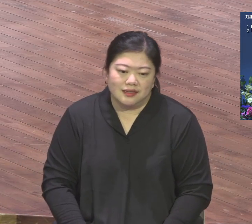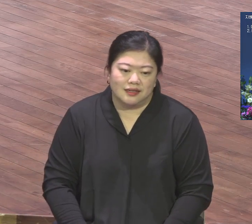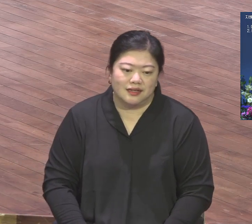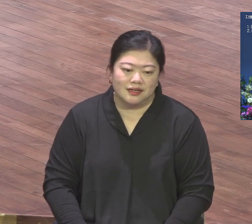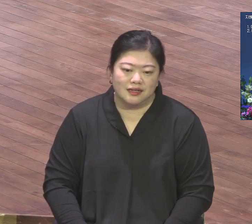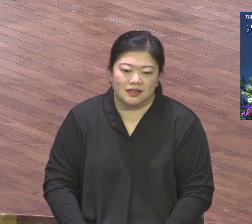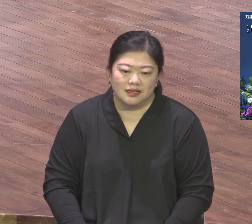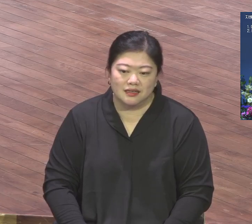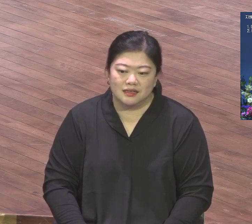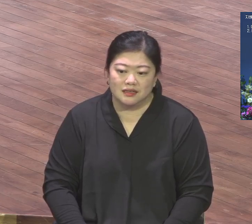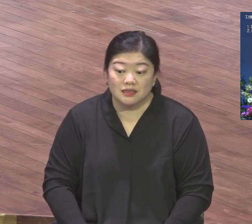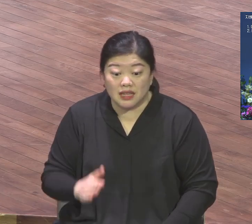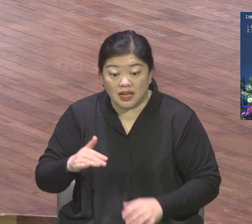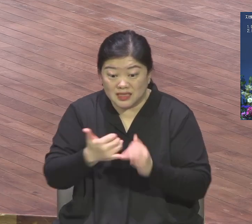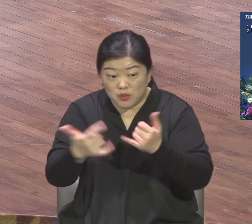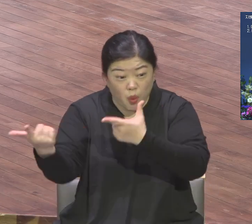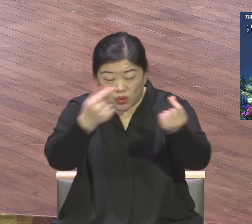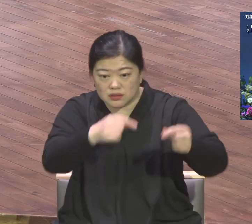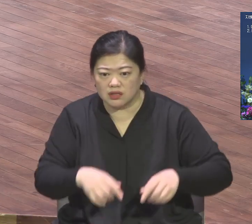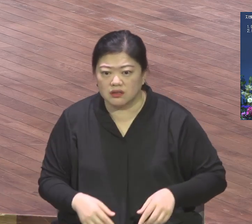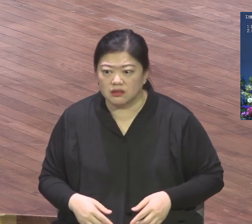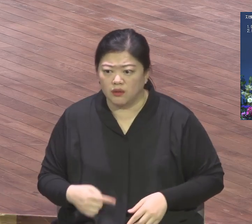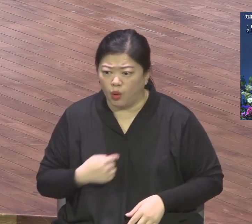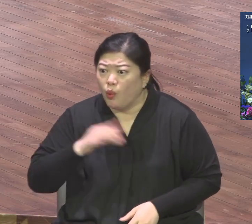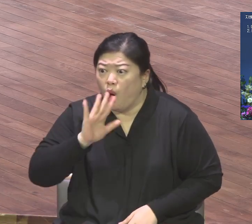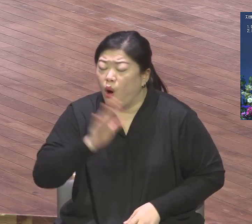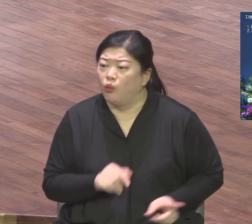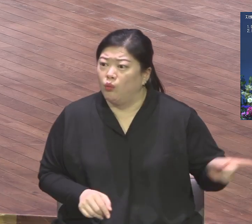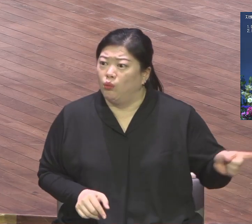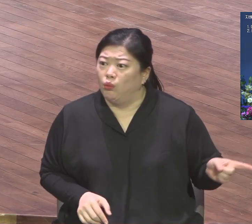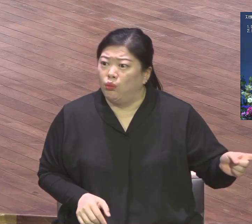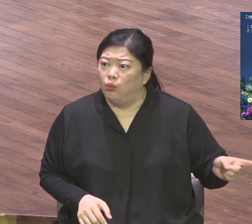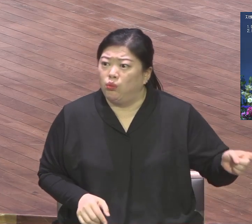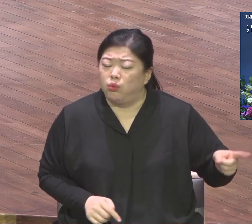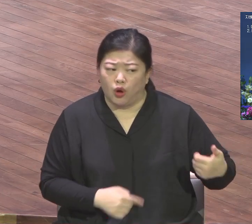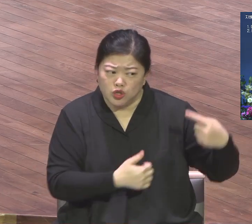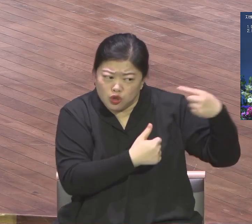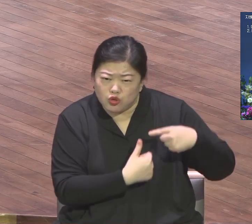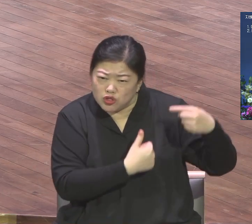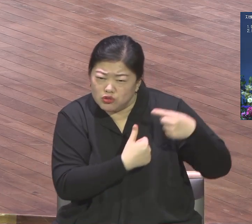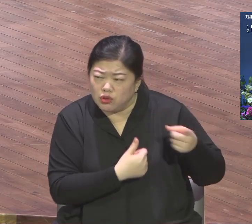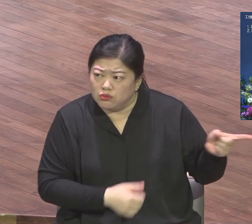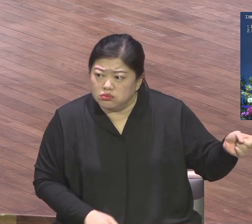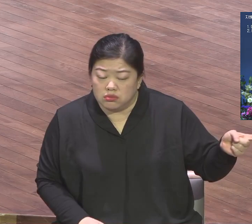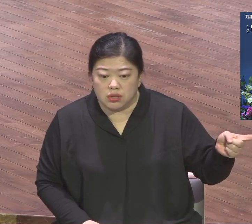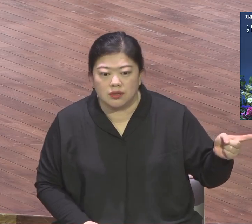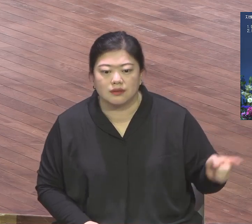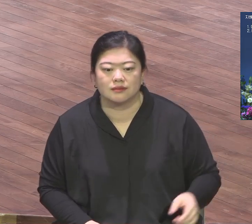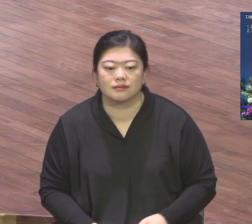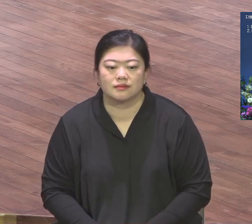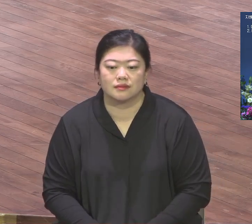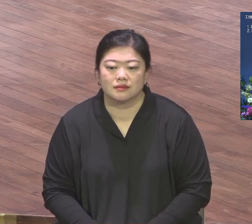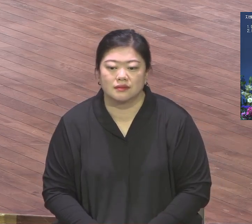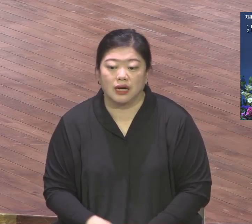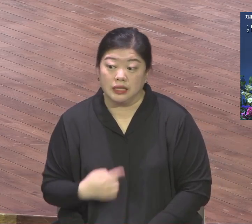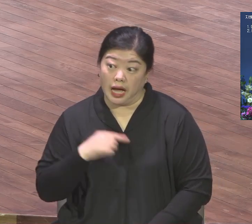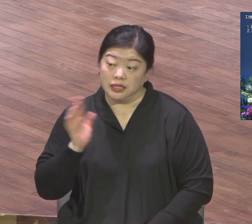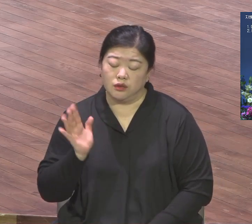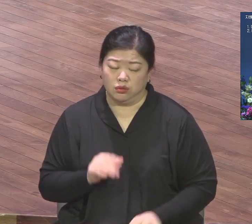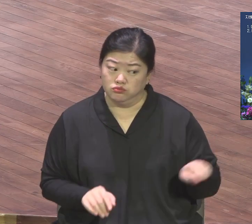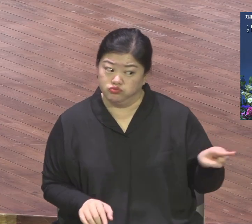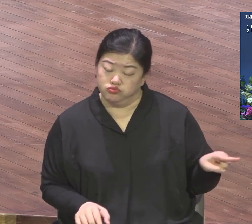그런 짓을 계속해요. 우리 아담 후손이 돼가지고. 뭐 회개하면 잘못했으면 제가 잘못했으면 이랬는데